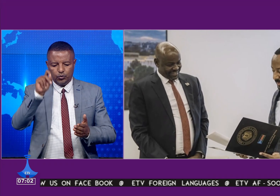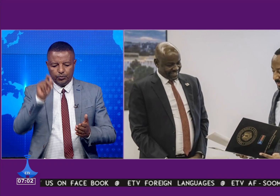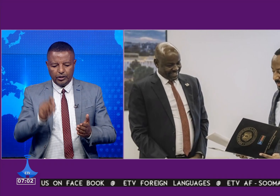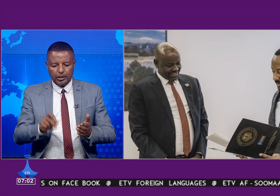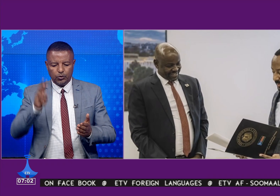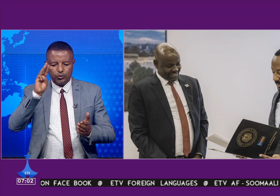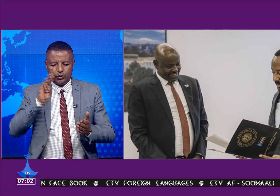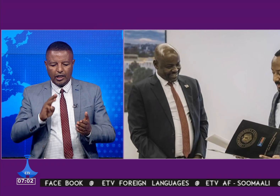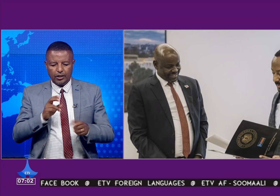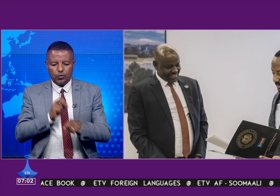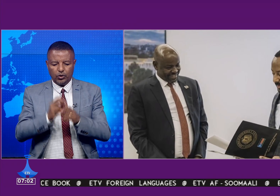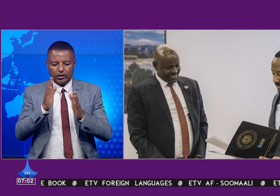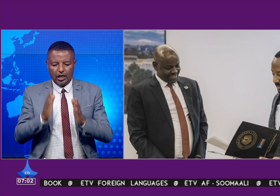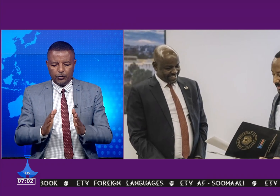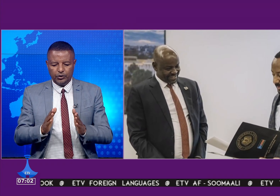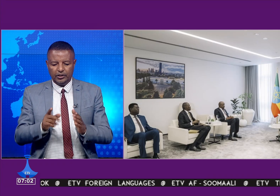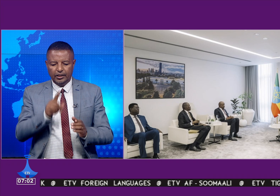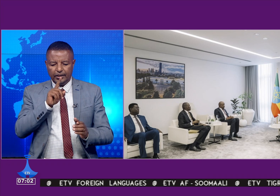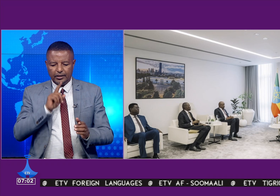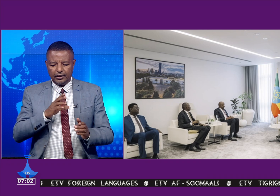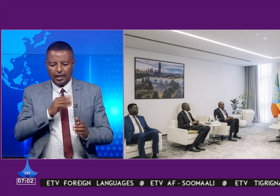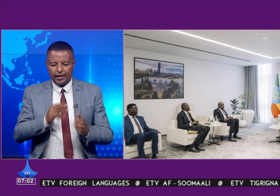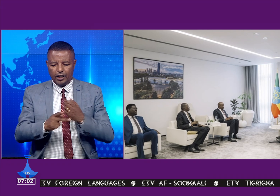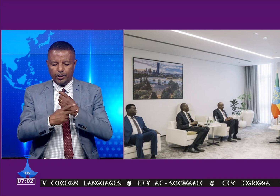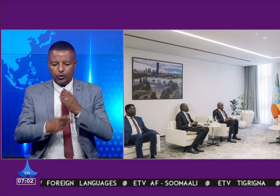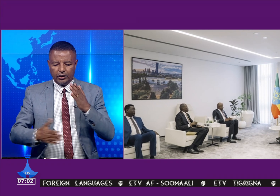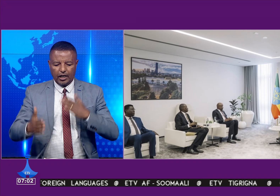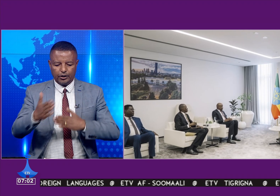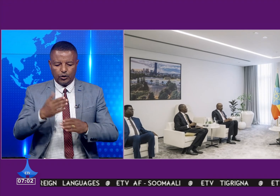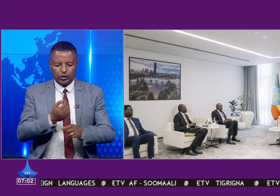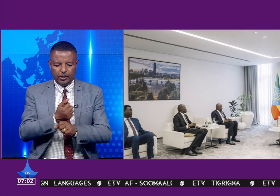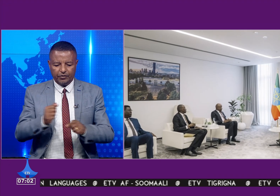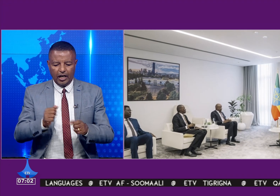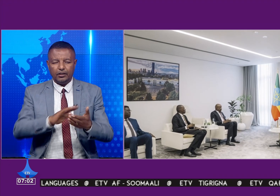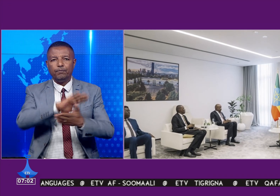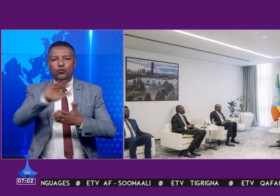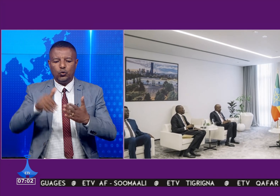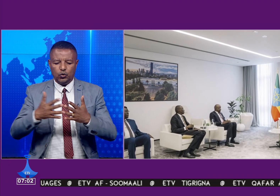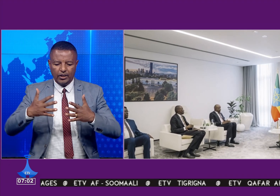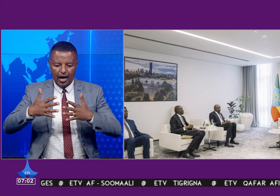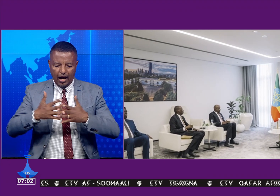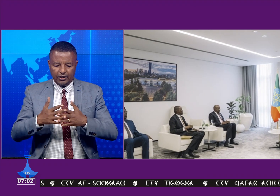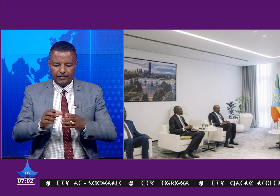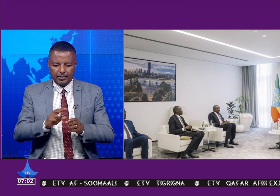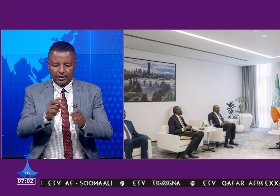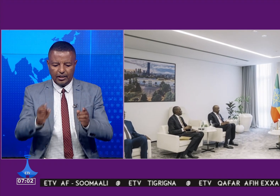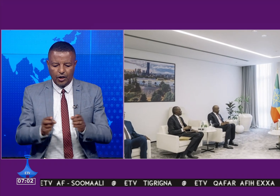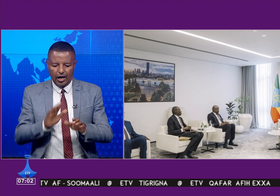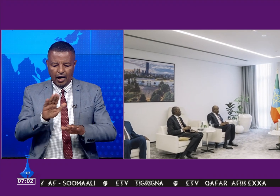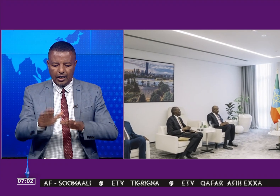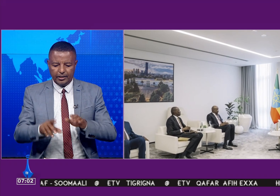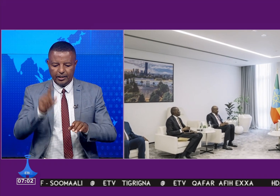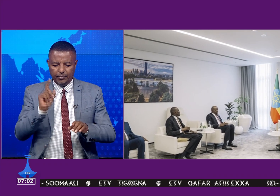ሚኒስትሩ በደቡብ ሱዳን ወቅታዊውን የጸጥታና የፖለቲካ ችግሮች ለመፍታት ሁሉን አቀፍ